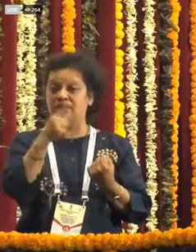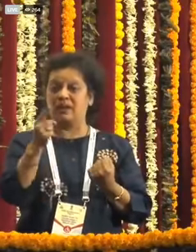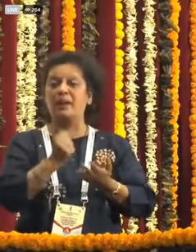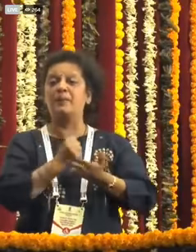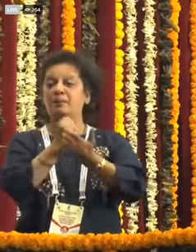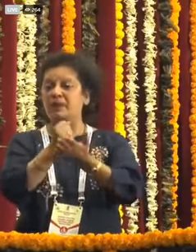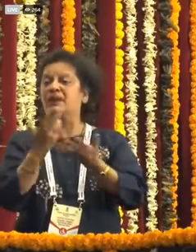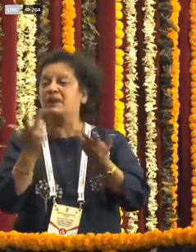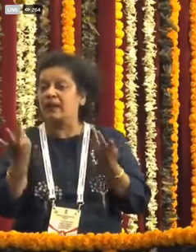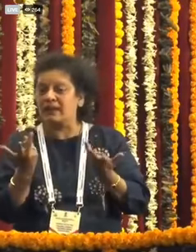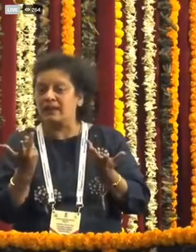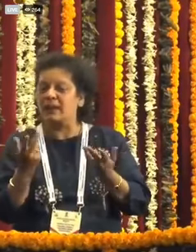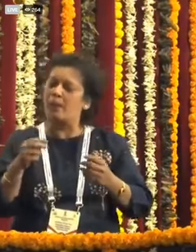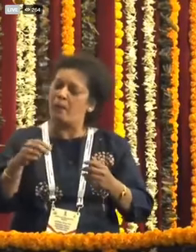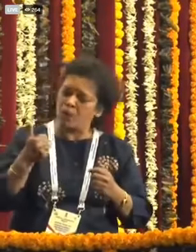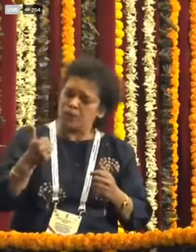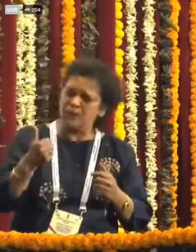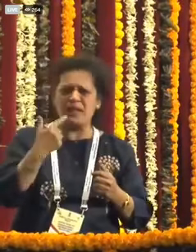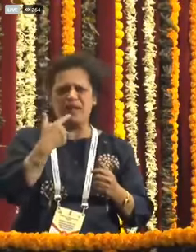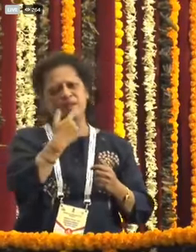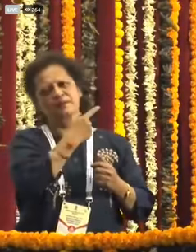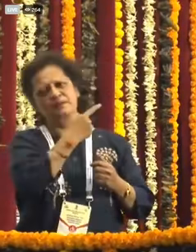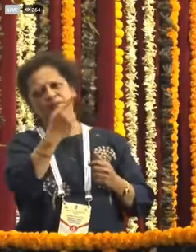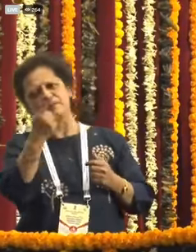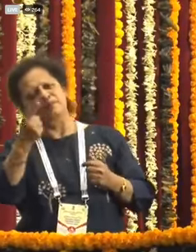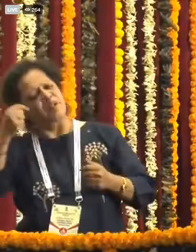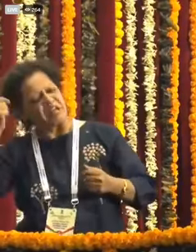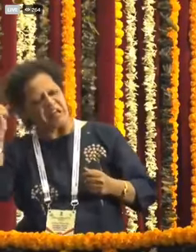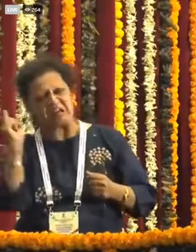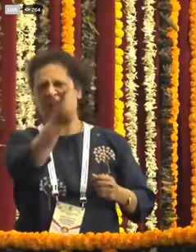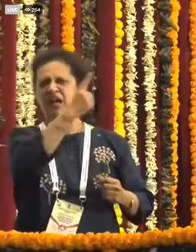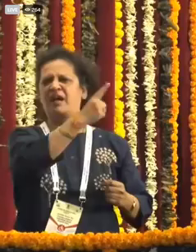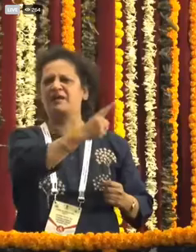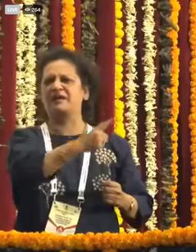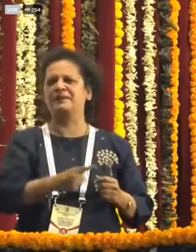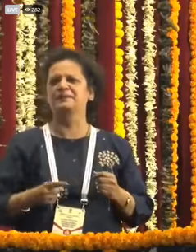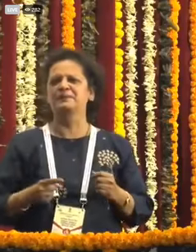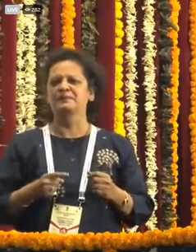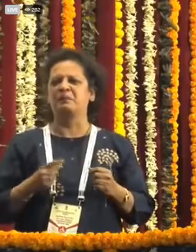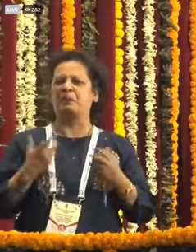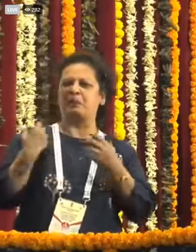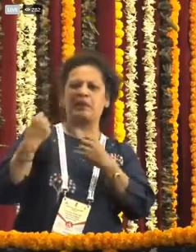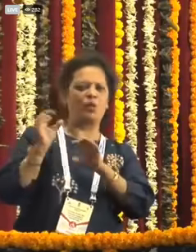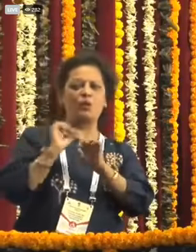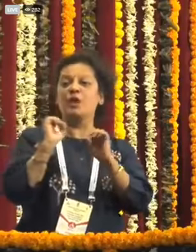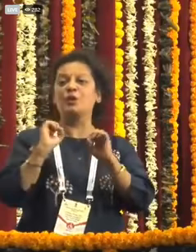माध्यमातून करता येईल ते सरकार केल्याशिवाय स्वस्त बसणार नाही।